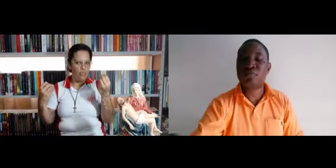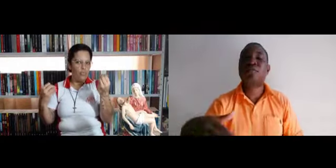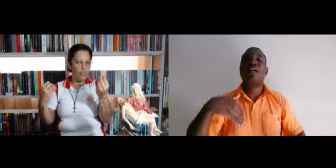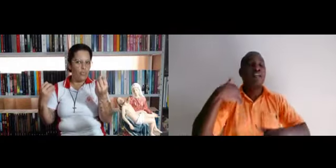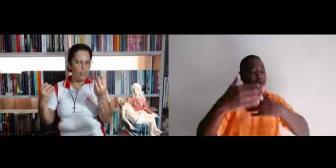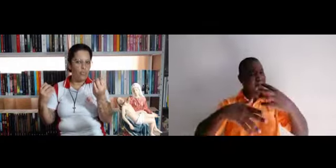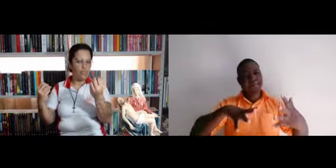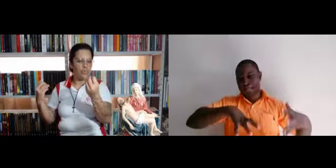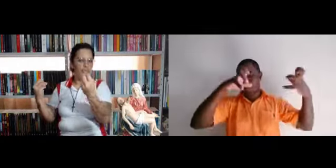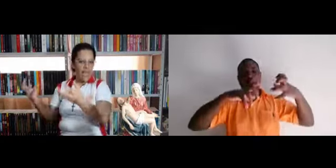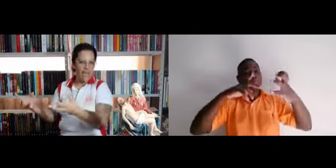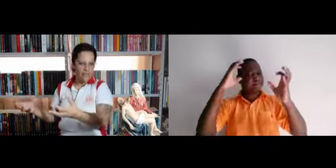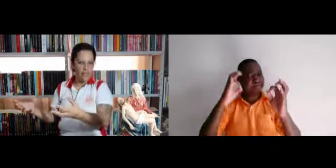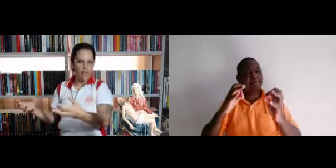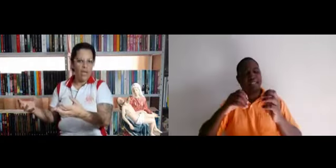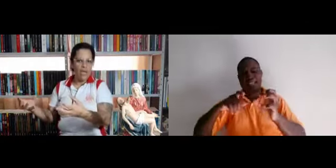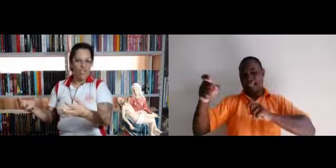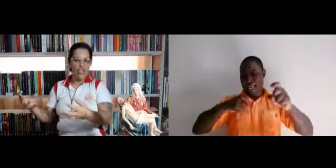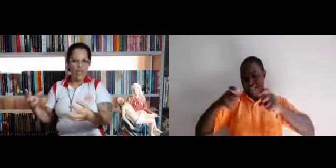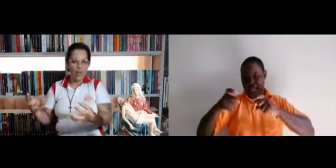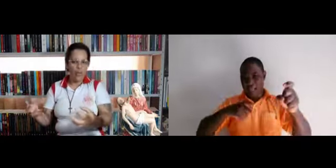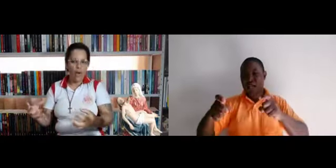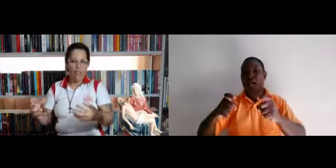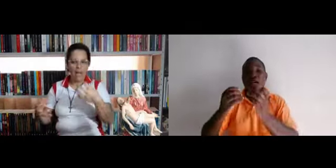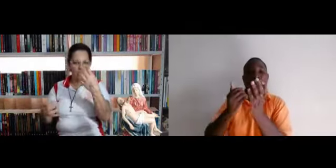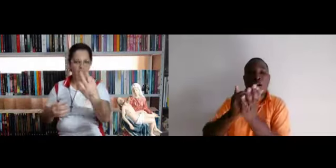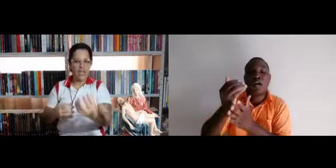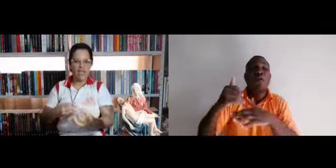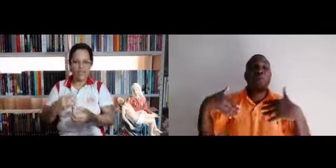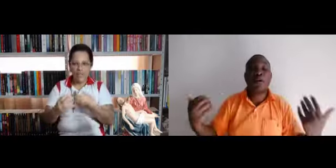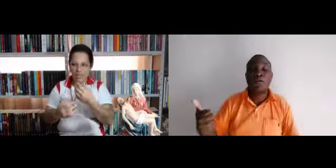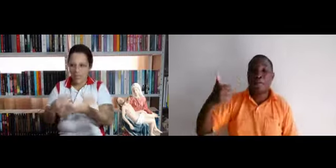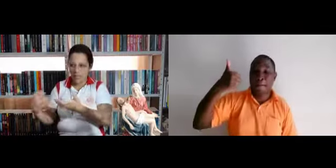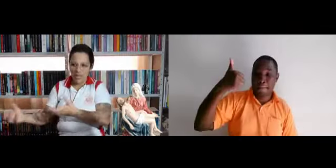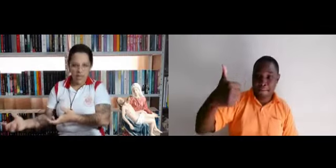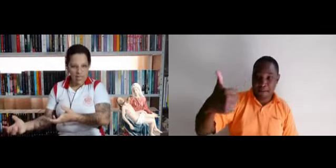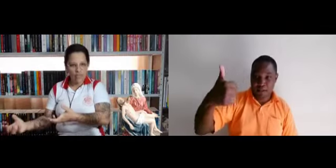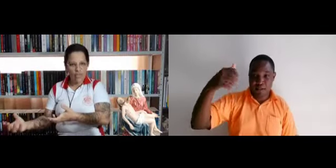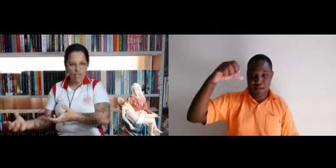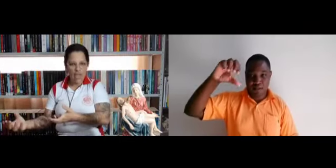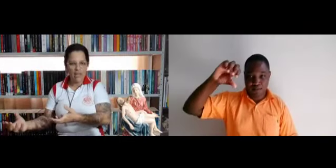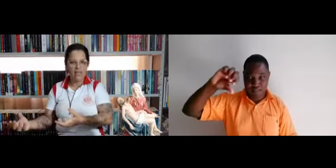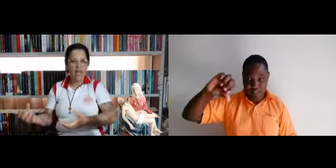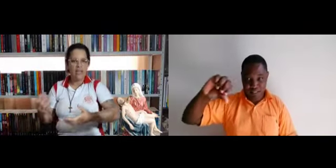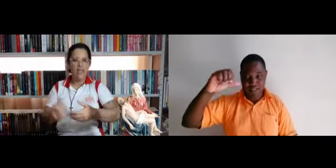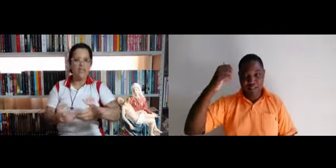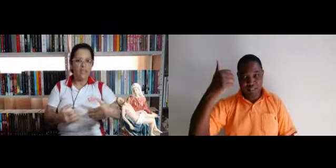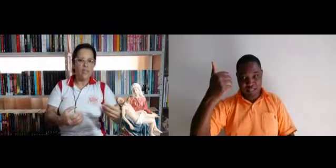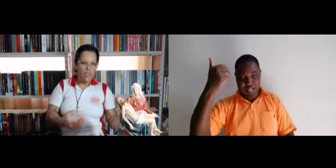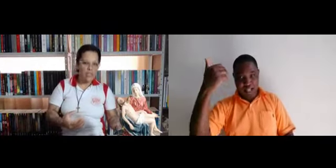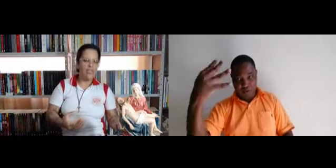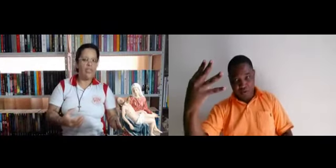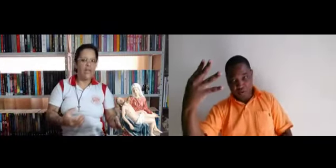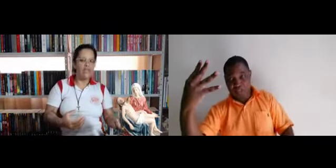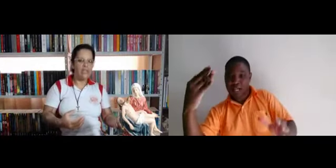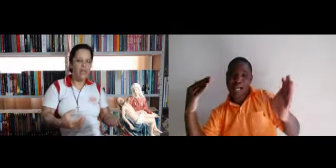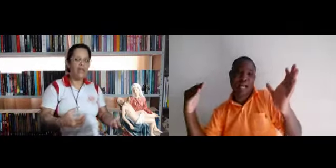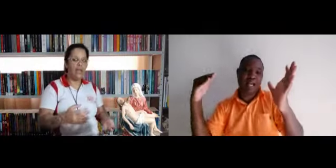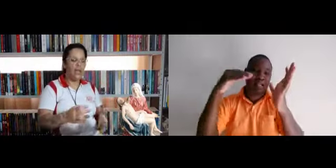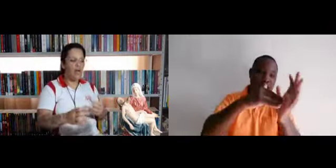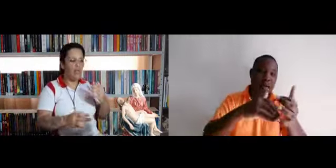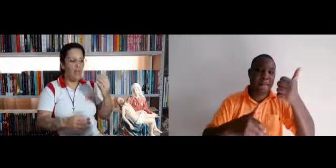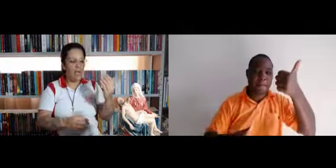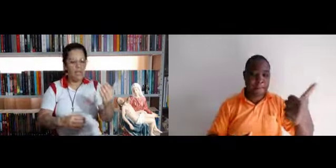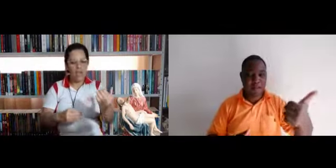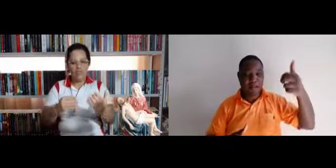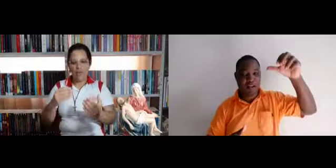por um sérvio gerou, a partir daí, sucessivas declarações de guerras devido à política de alianças,